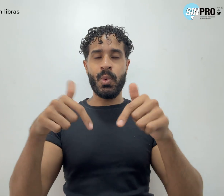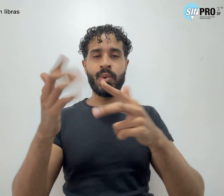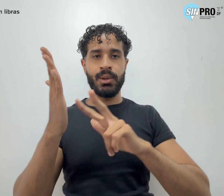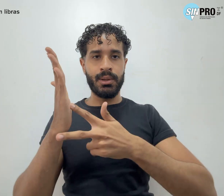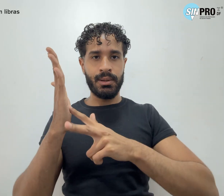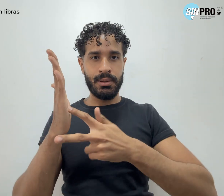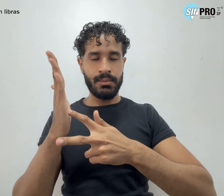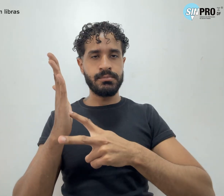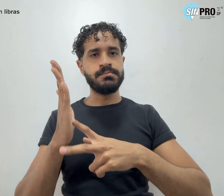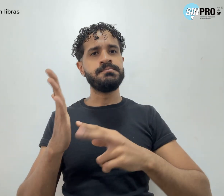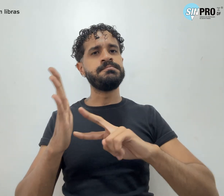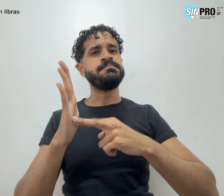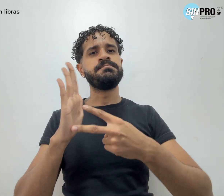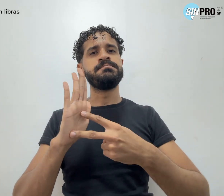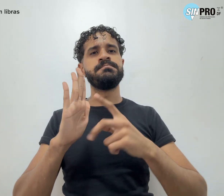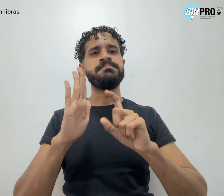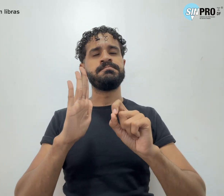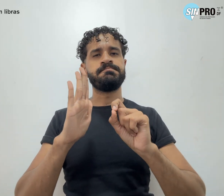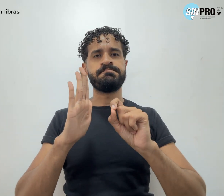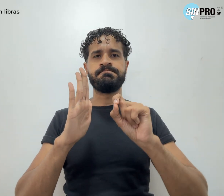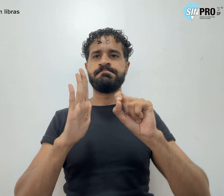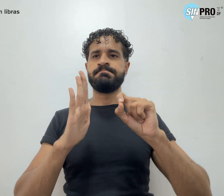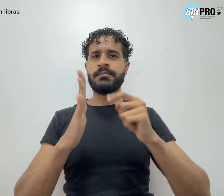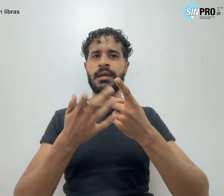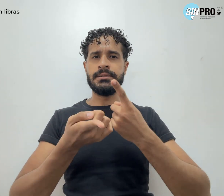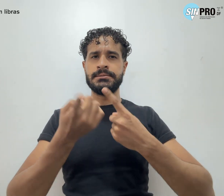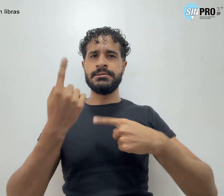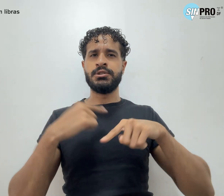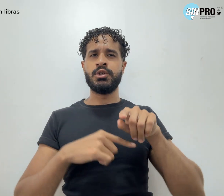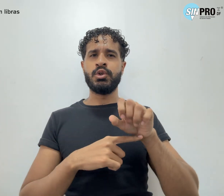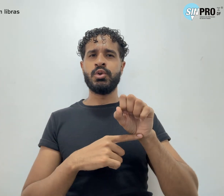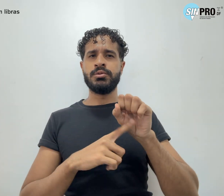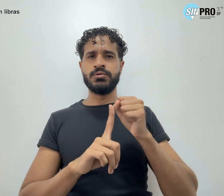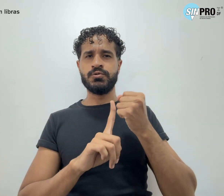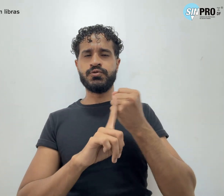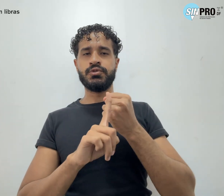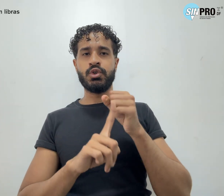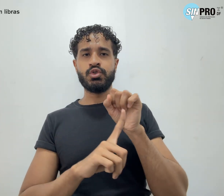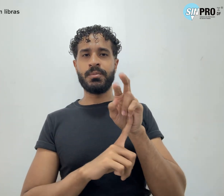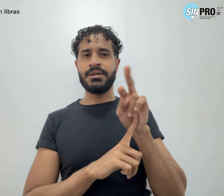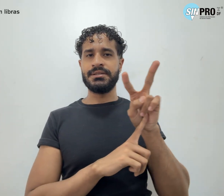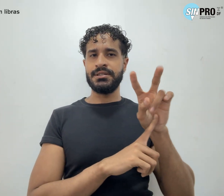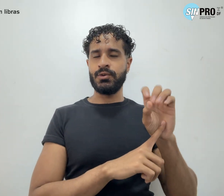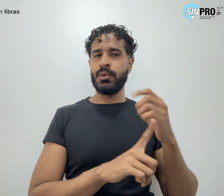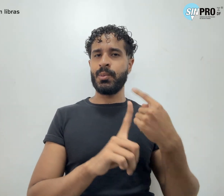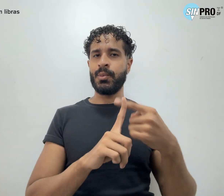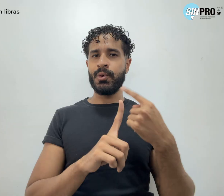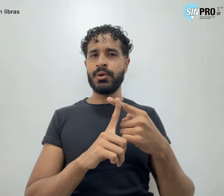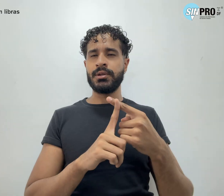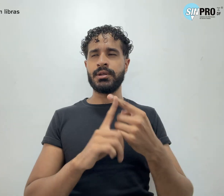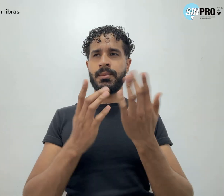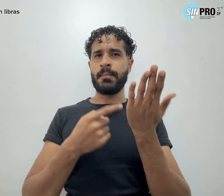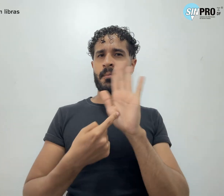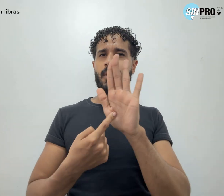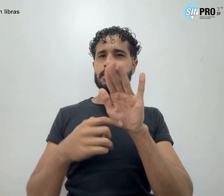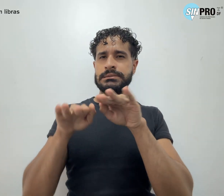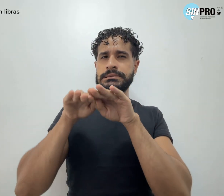é subversivo, porque expõe as contradições do sistema e fortalece